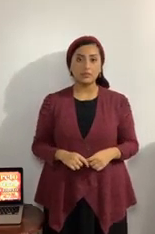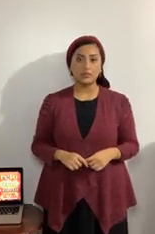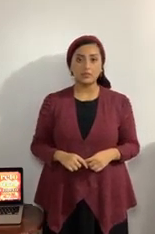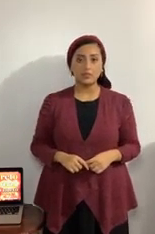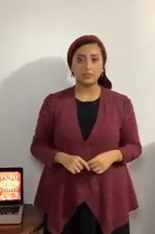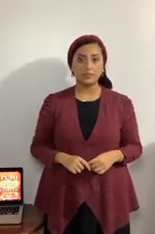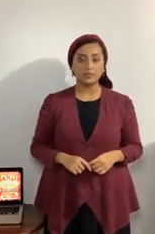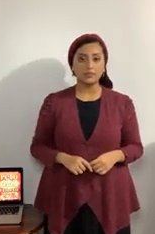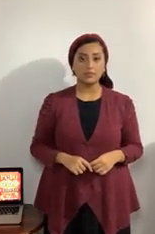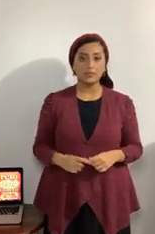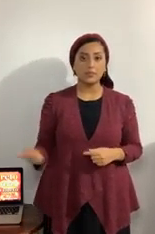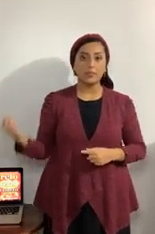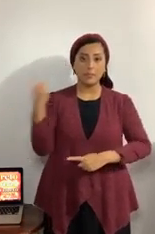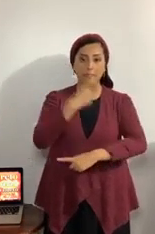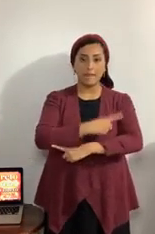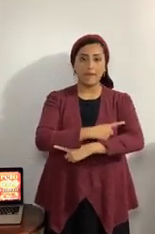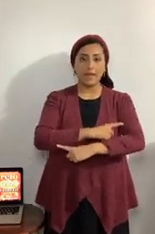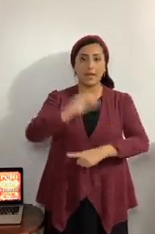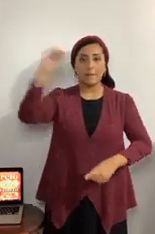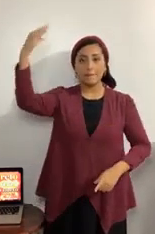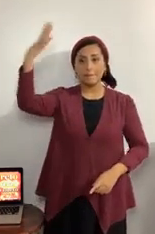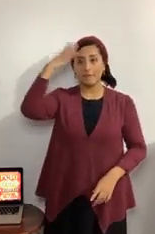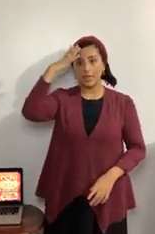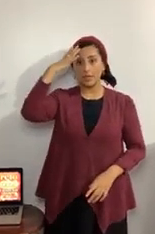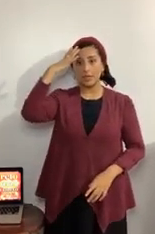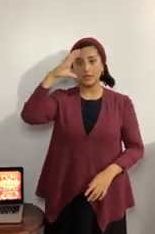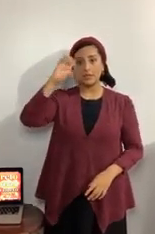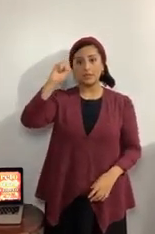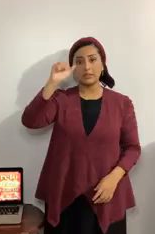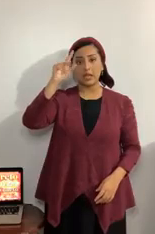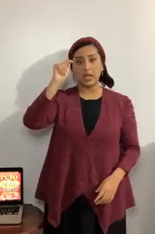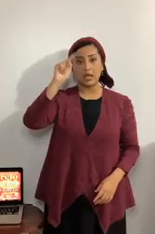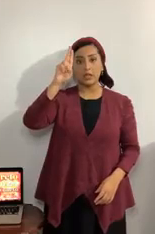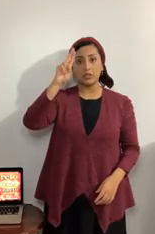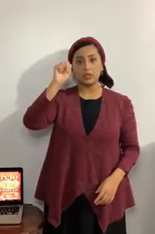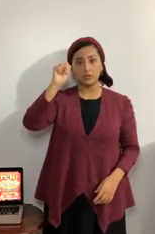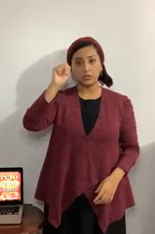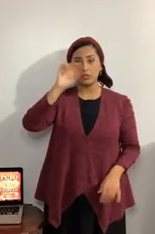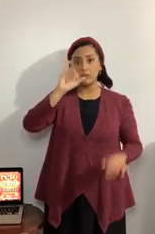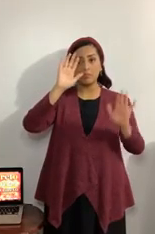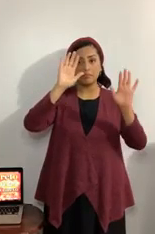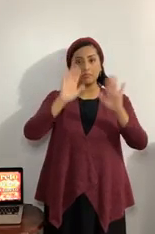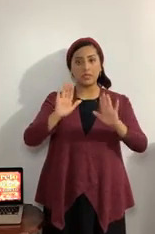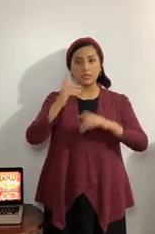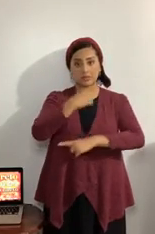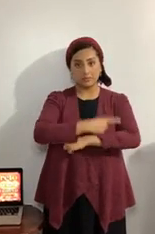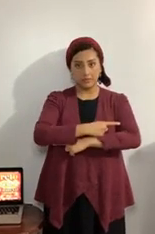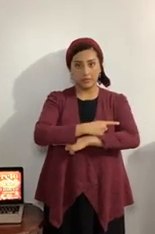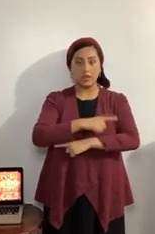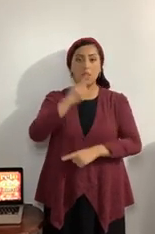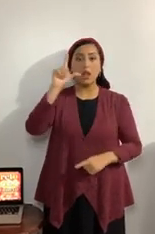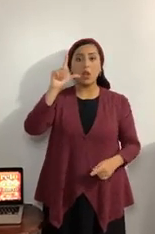Die Solis, o día del sol, día de Saturno, el domingo. Lunae, la luna, el